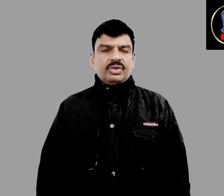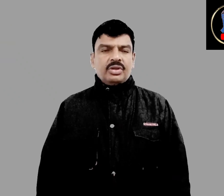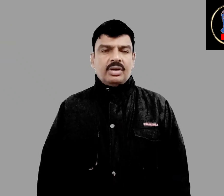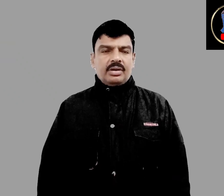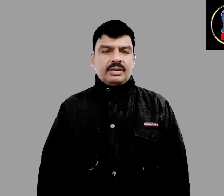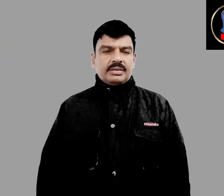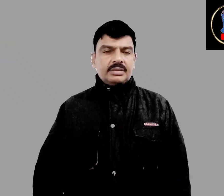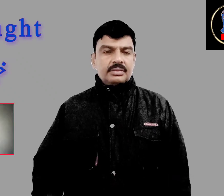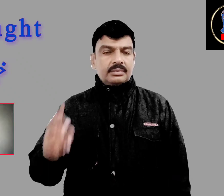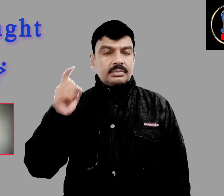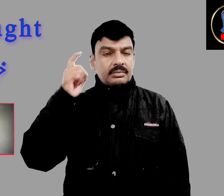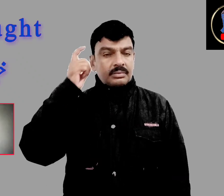थॉट।